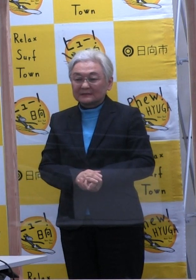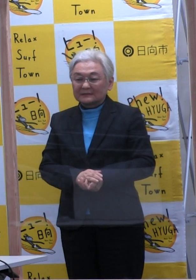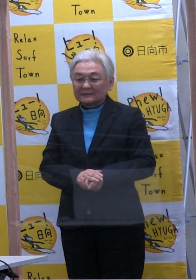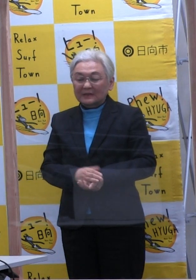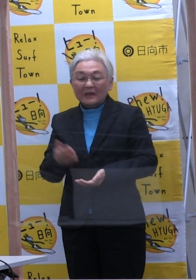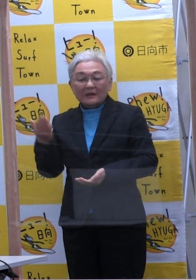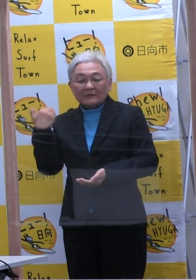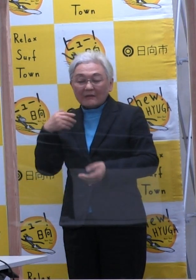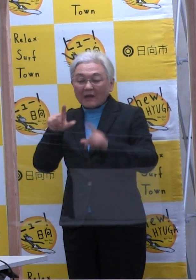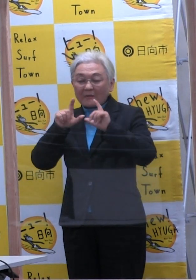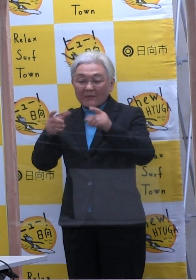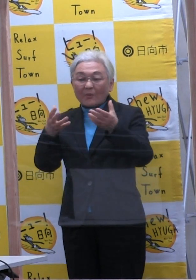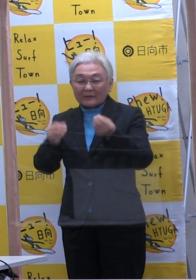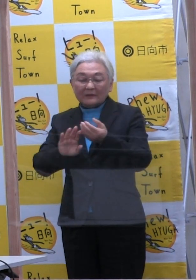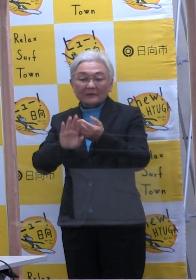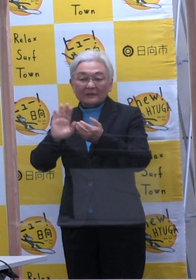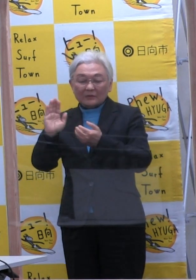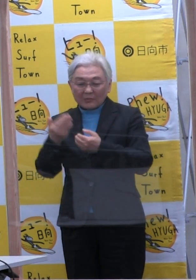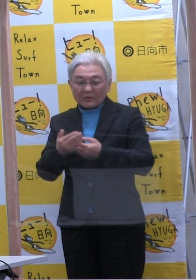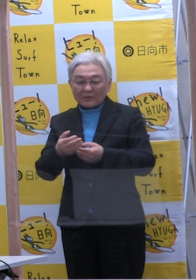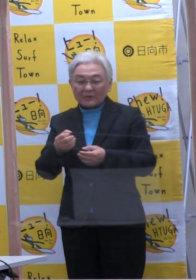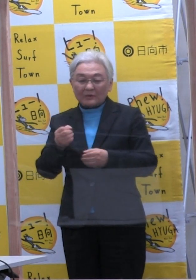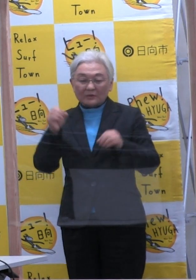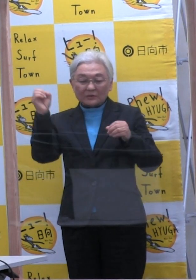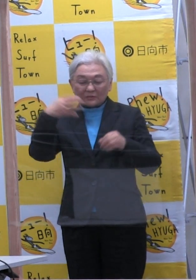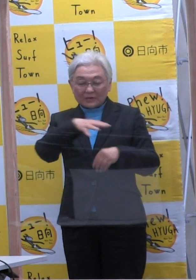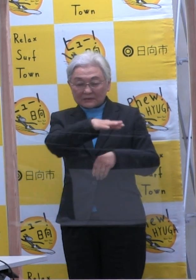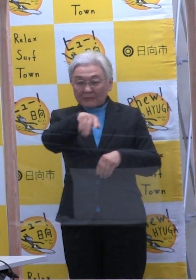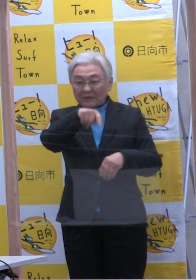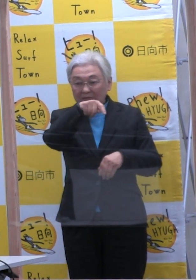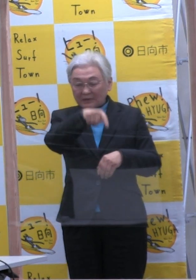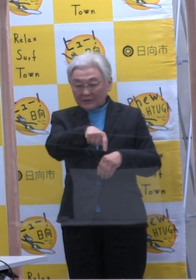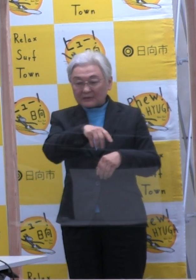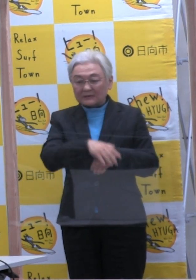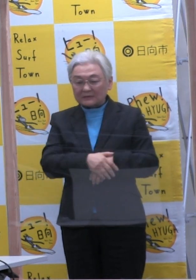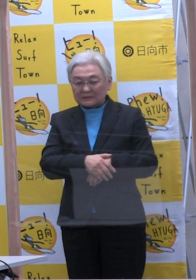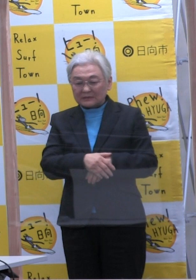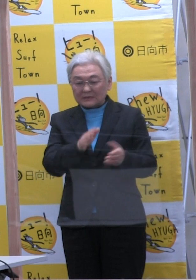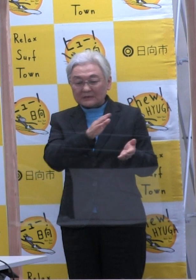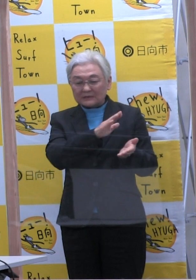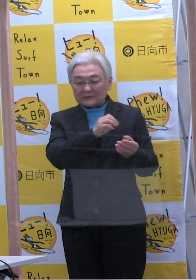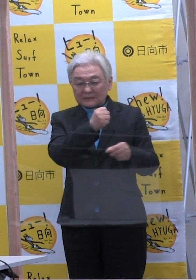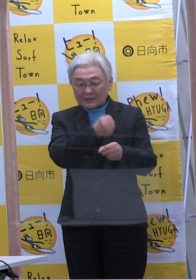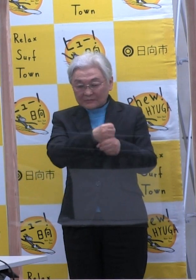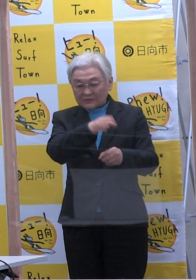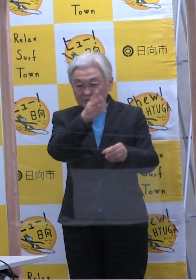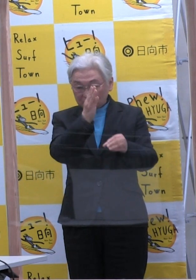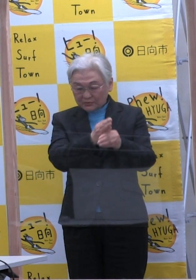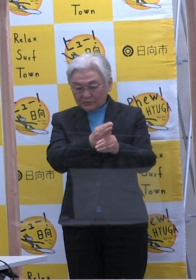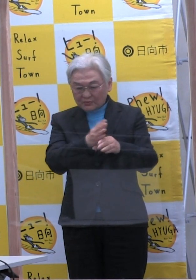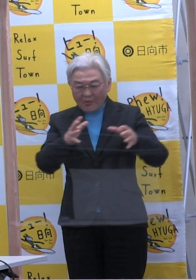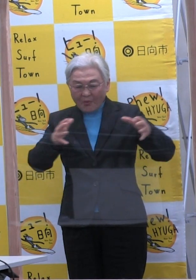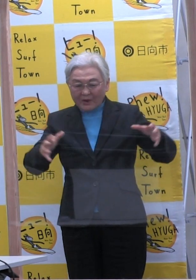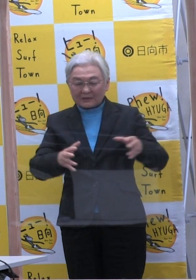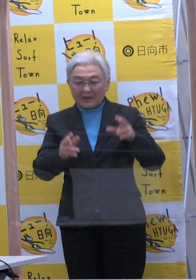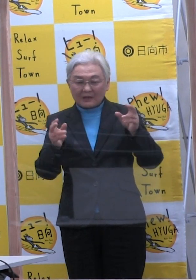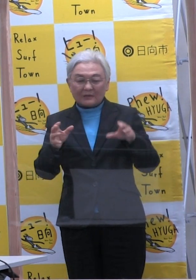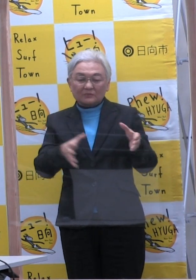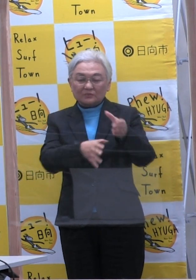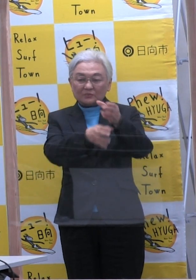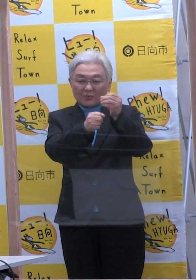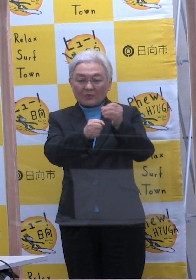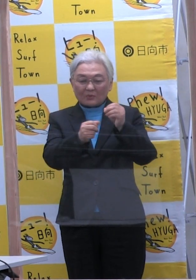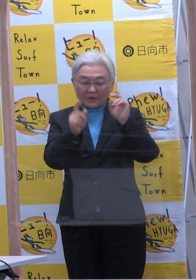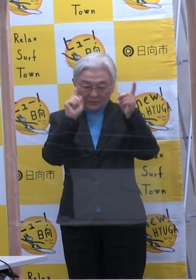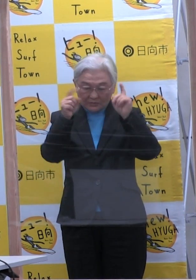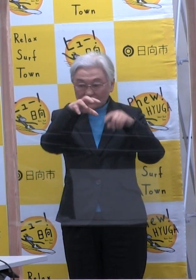すでに発表していますが、日向サンパーク内に整備を進めていました大型複合遊具や